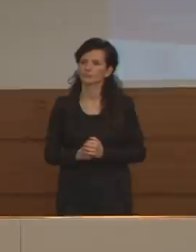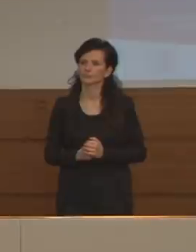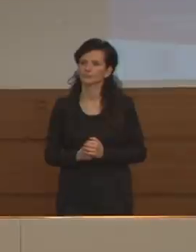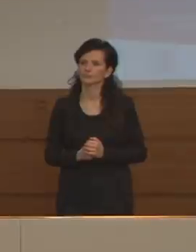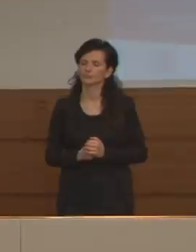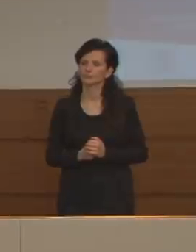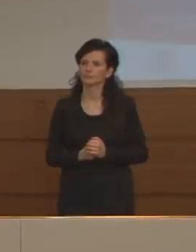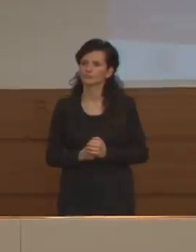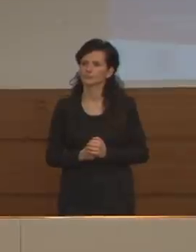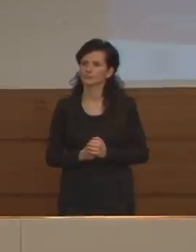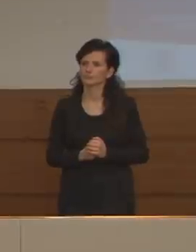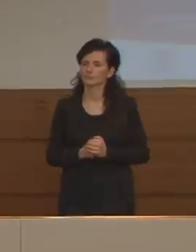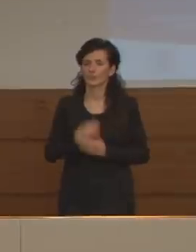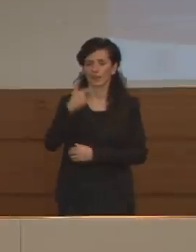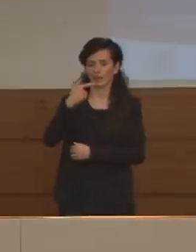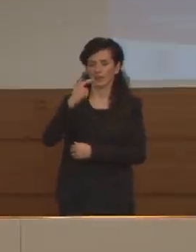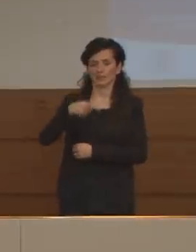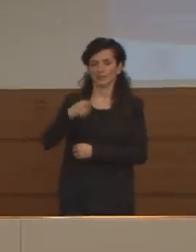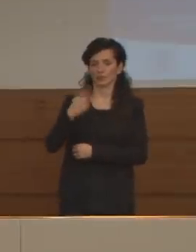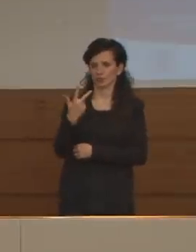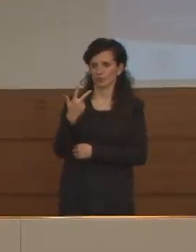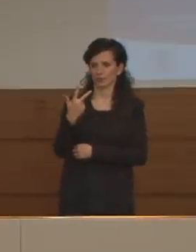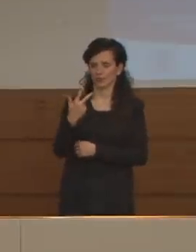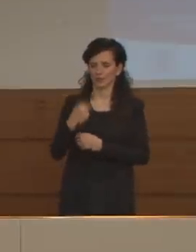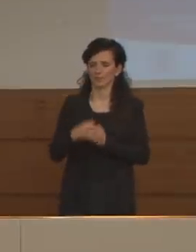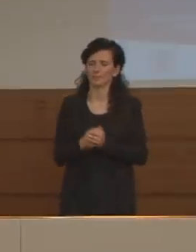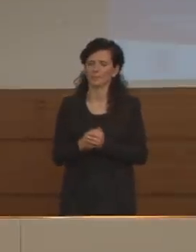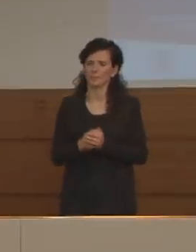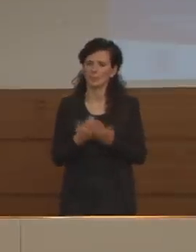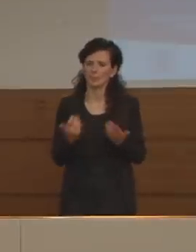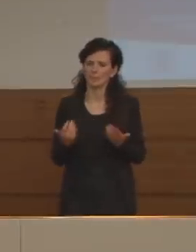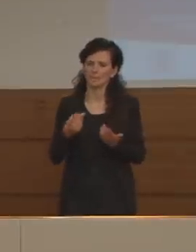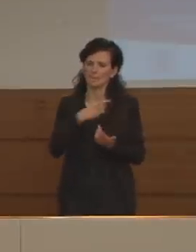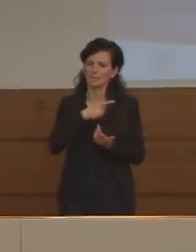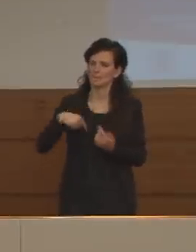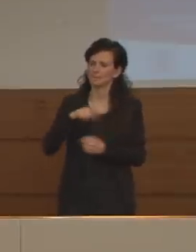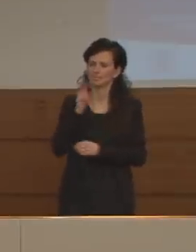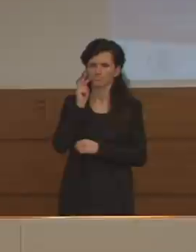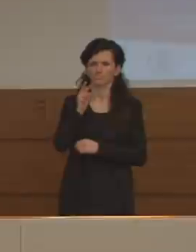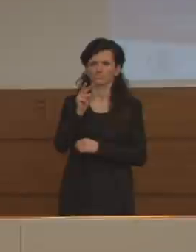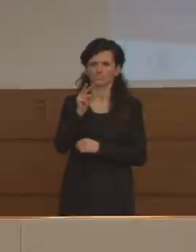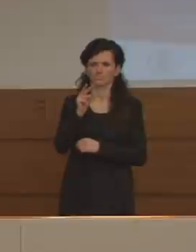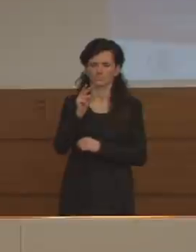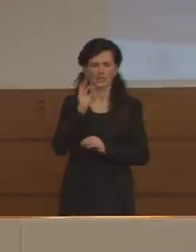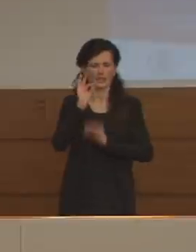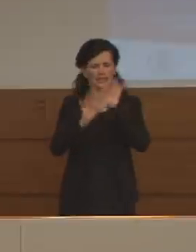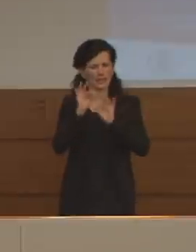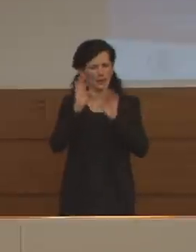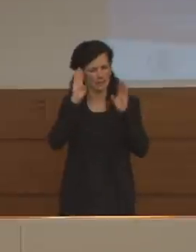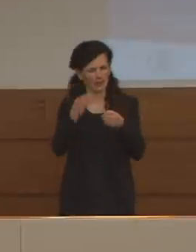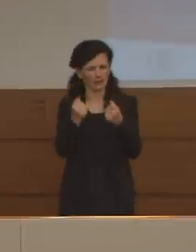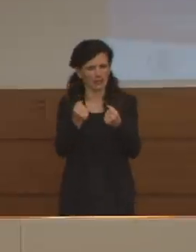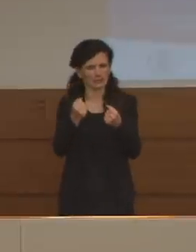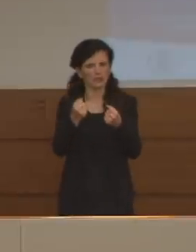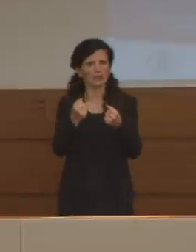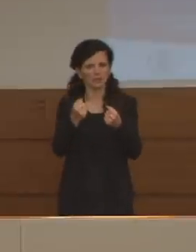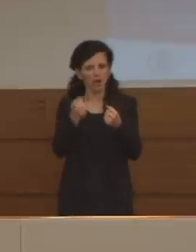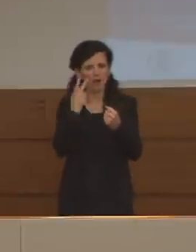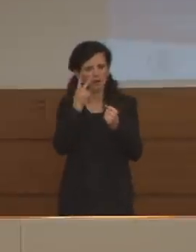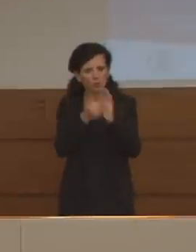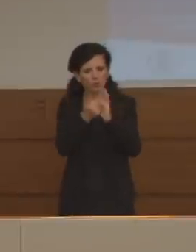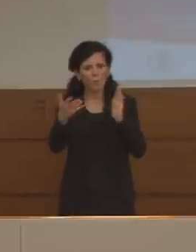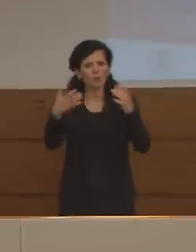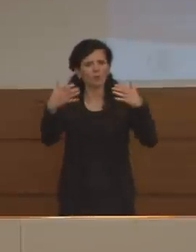salve sono metano tg3 certa noi stiamo assistendo ad un decremento importante della terapia intensiva per lo meno così apparentemente